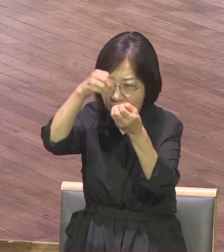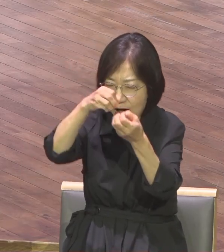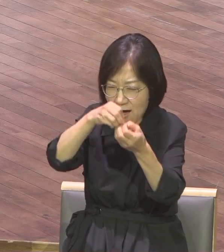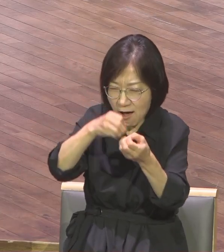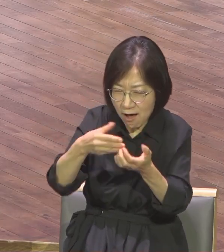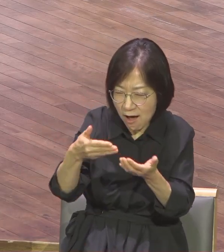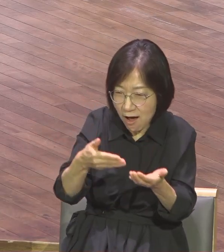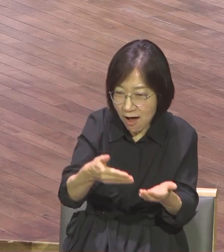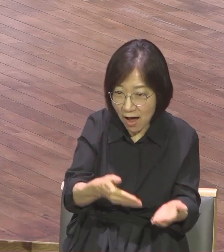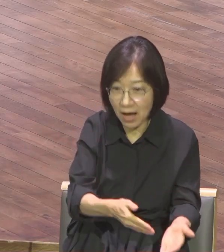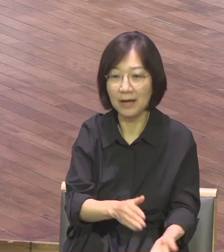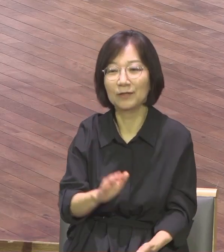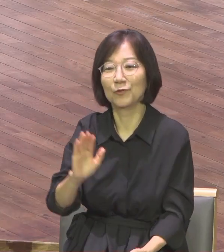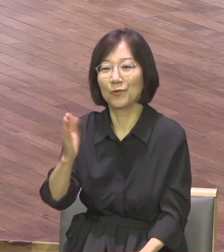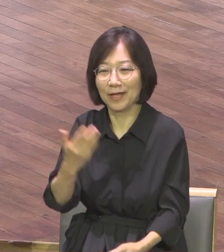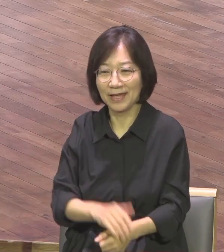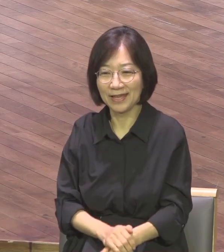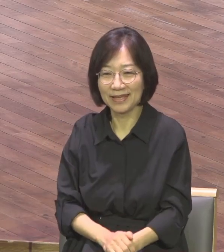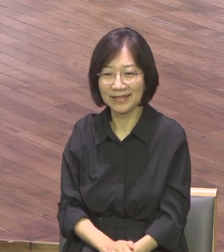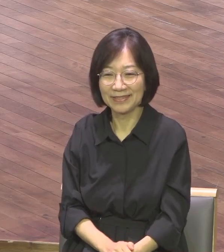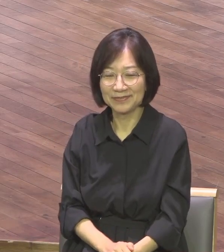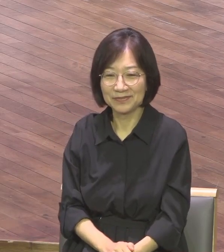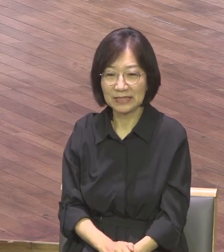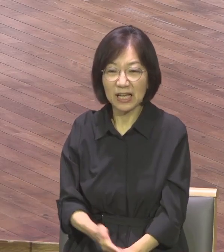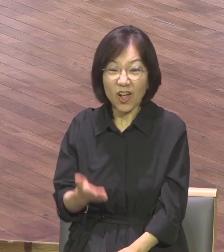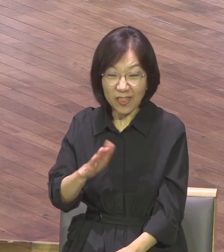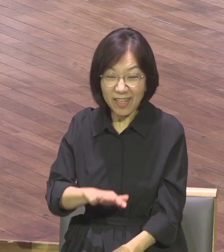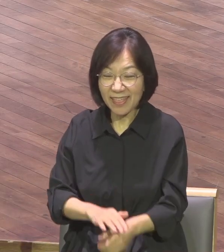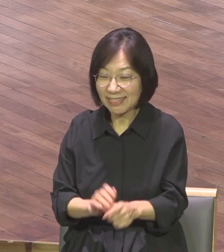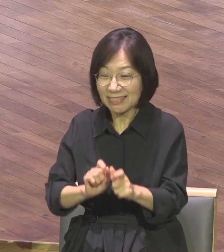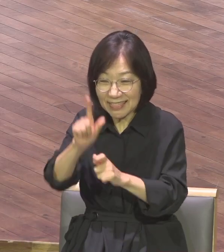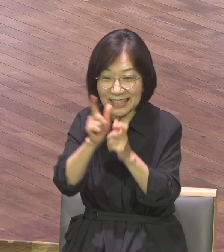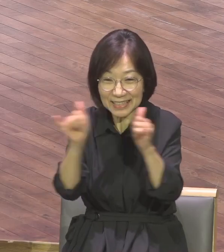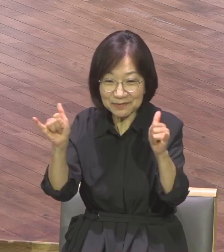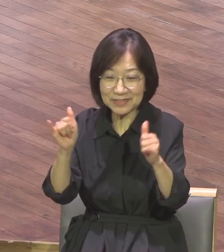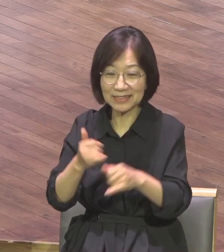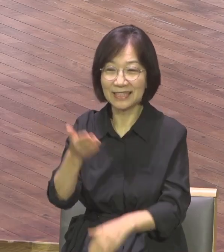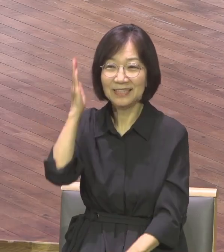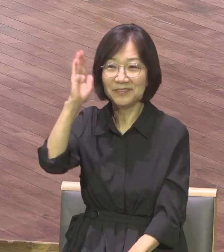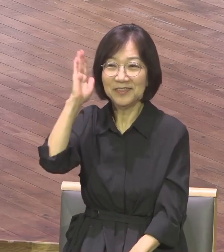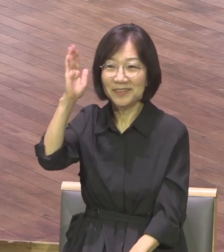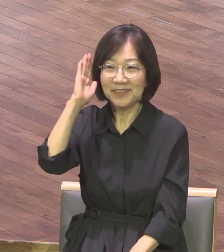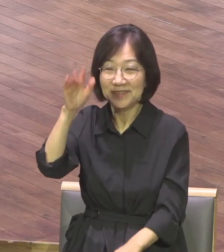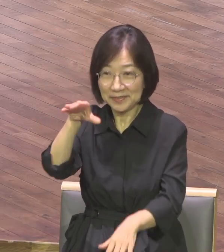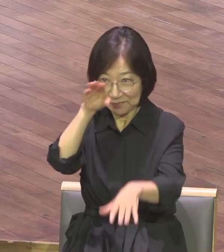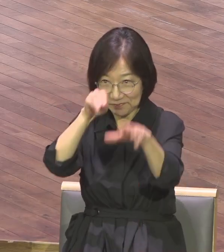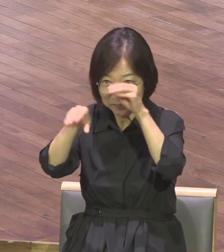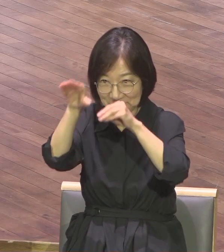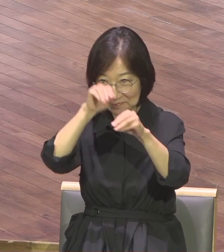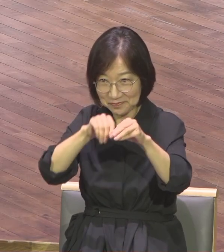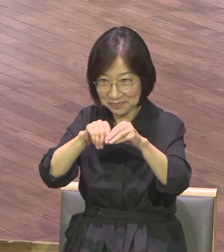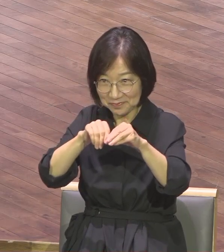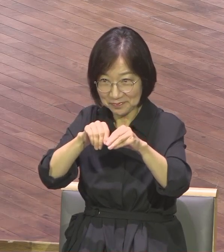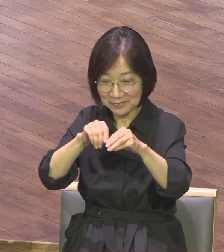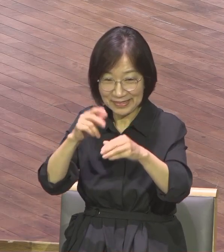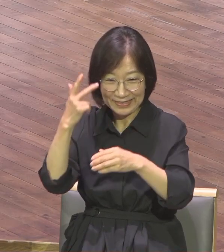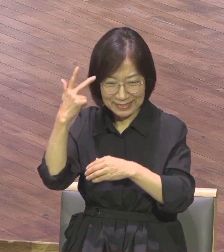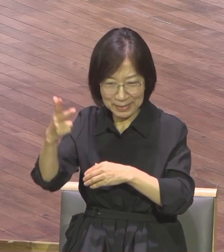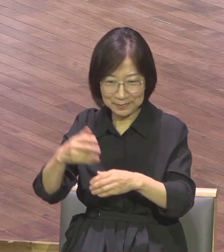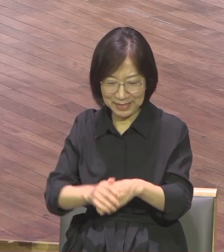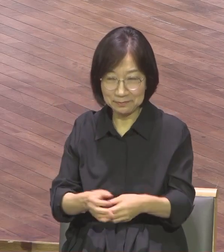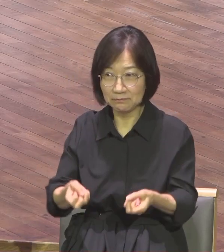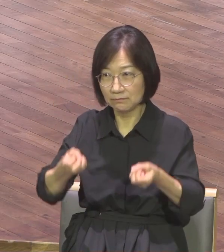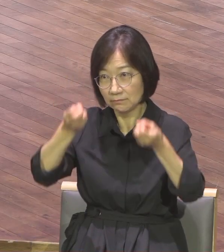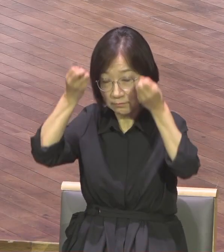여러분이 말씀을 한 번도 잊어버려 거의 다 그래 거의 다 물어보면 다 잊어버려 다 한 주간 전에 다 잊어버려. 다 잊어버려. 나도 먹고 살지.